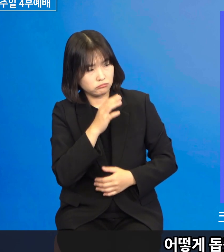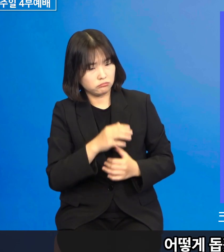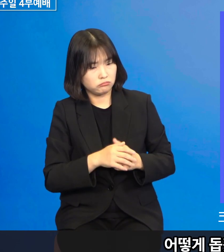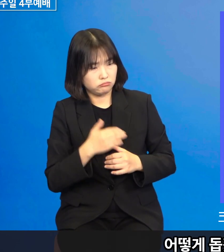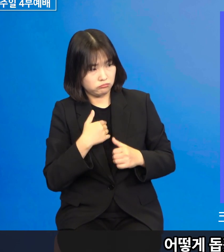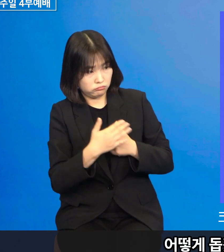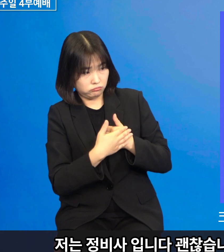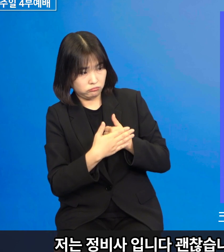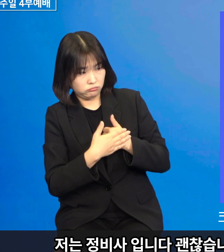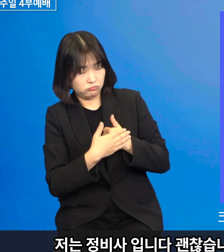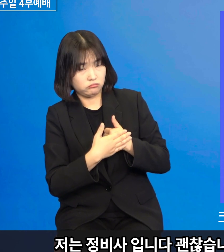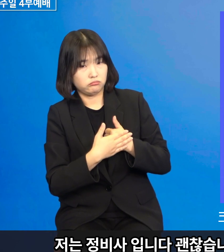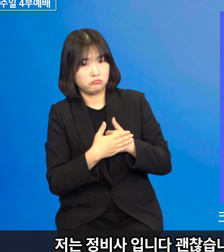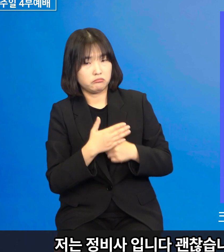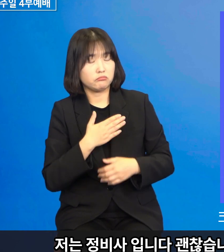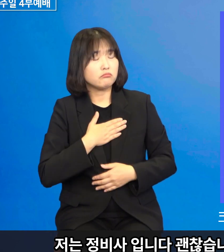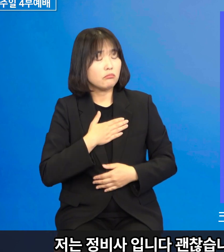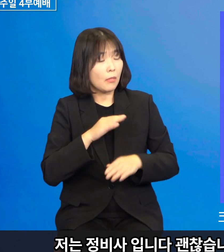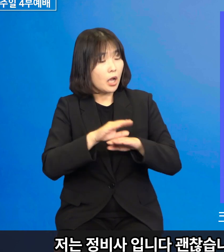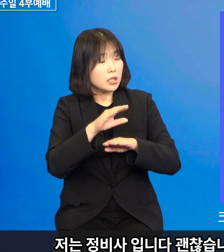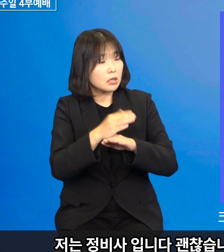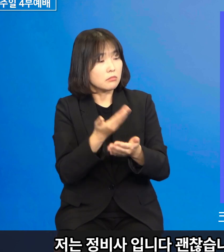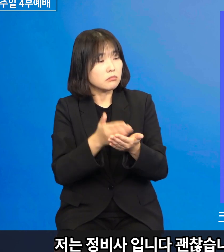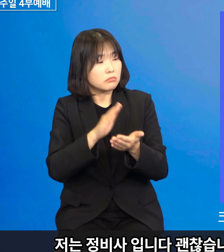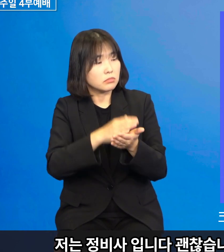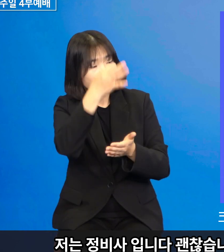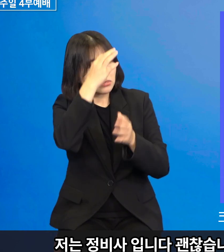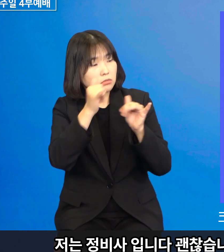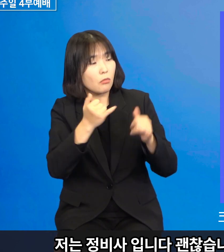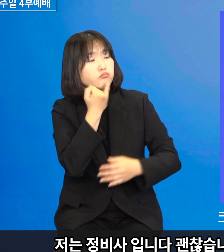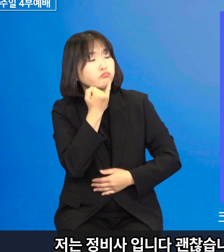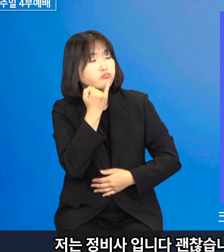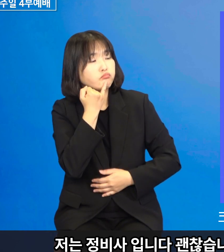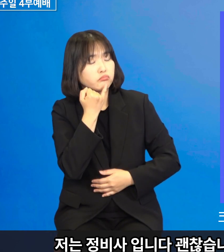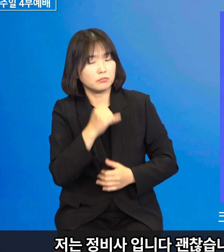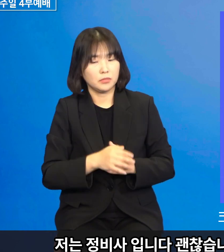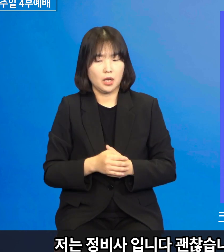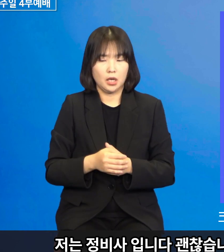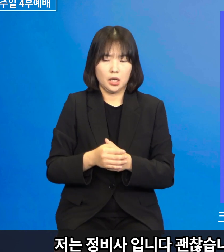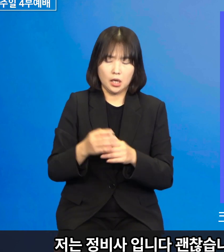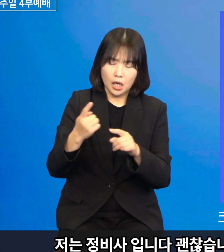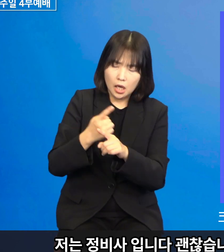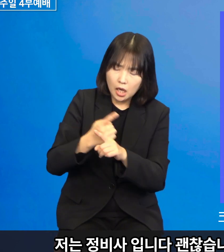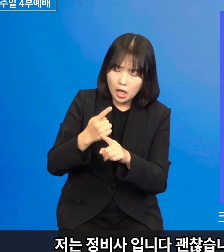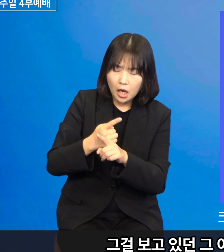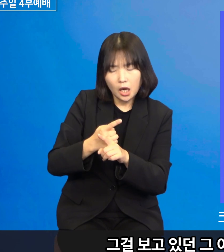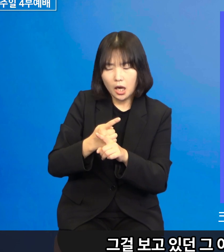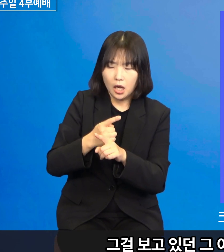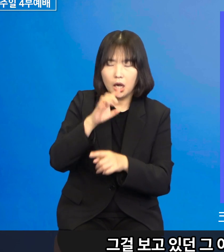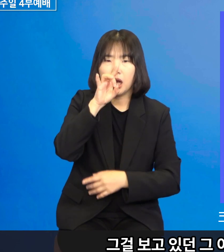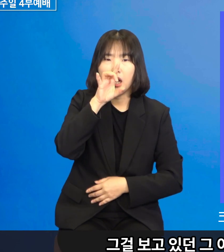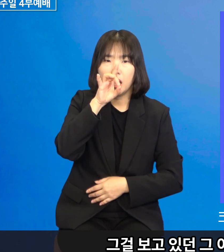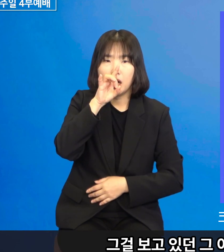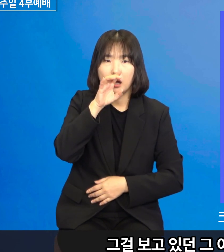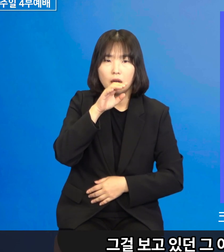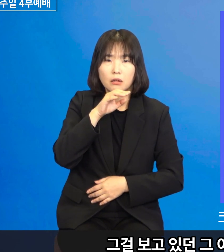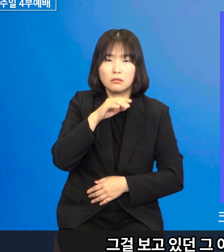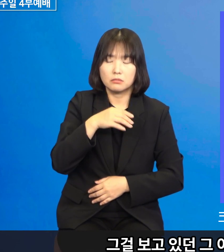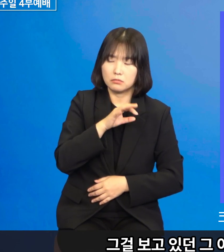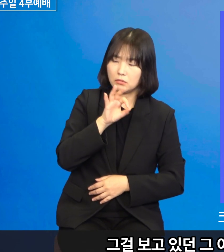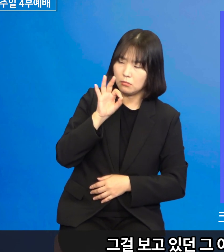어떻게 돕겠다는 거죠? 저는 정비사입니다. 괜찮습니다. 하고 고치는데 잘 못 고쳐요. 그걸 보고 있던